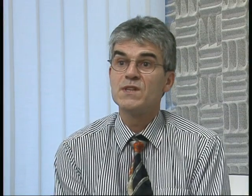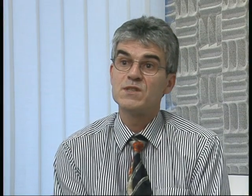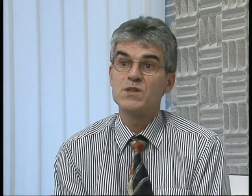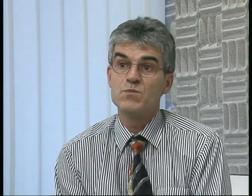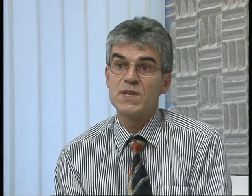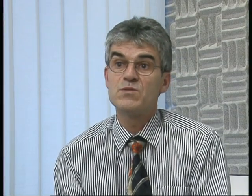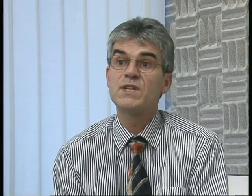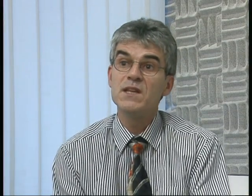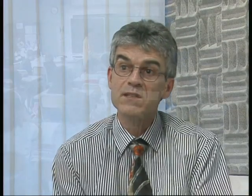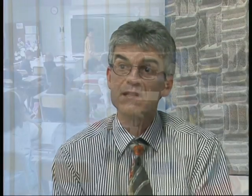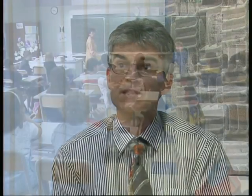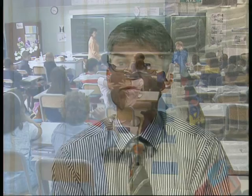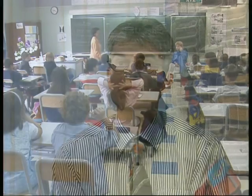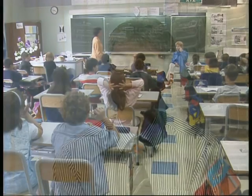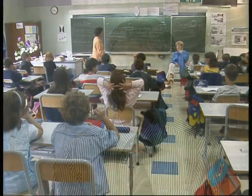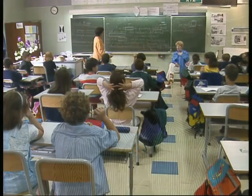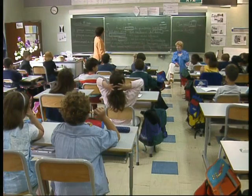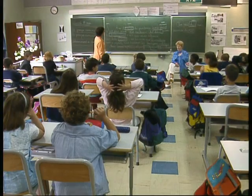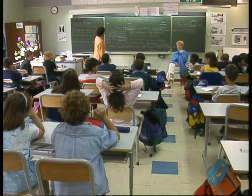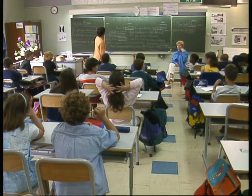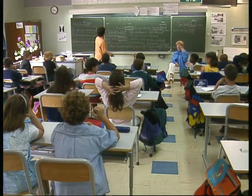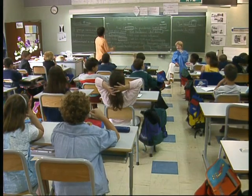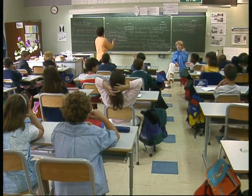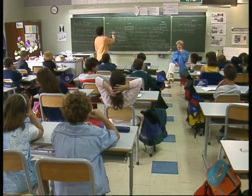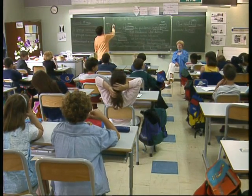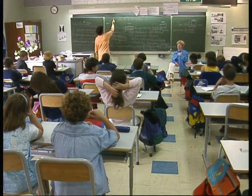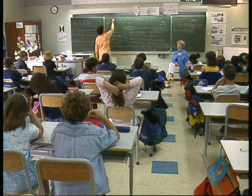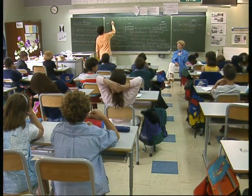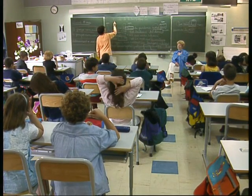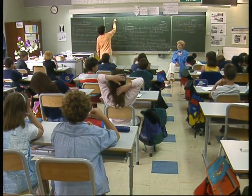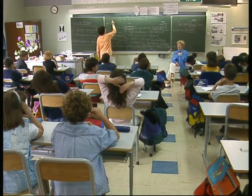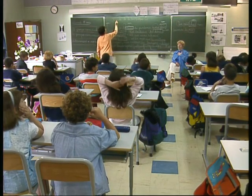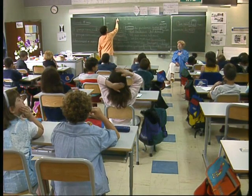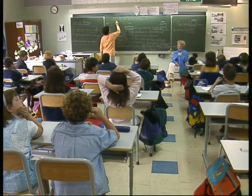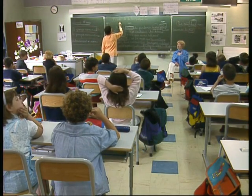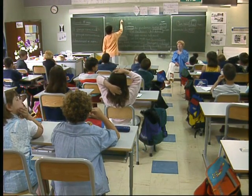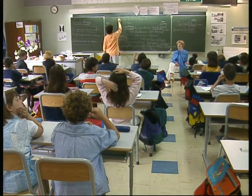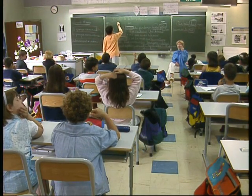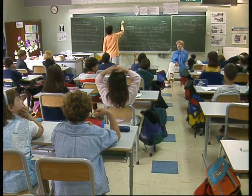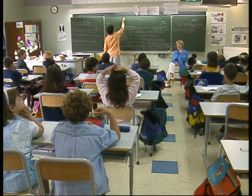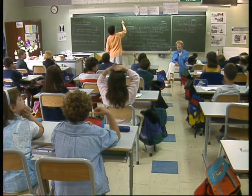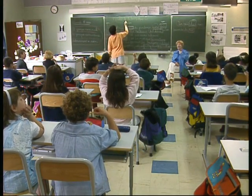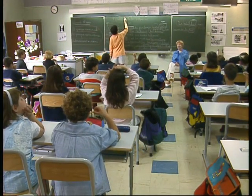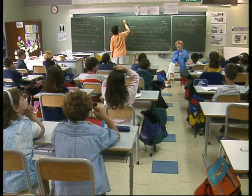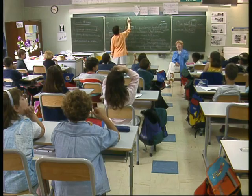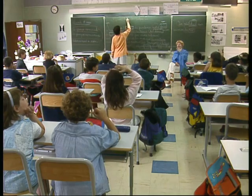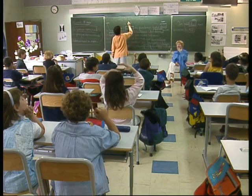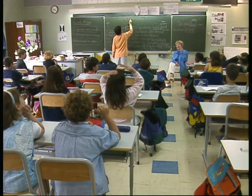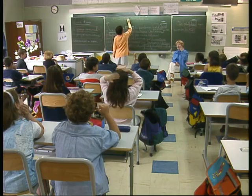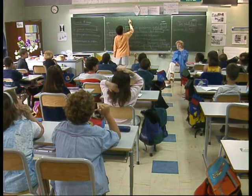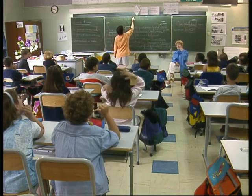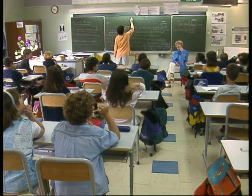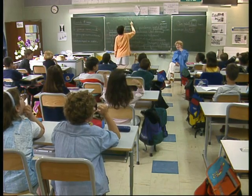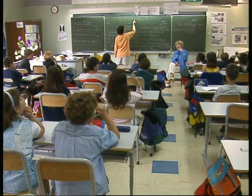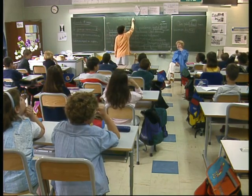d'audition, c'est une baisse de qualité de cette audition. Dans la vie de tous les jours, vous avez un bruit de fond. Ça veut dire que dès que vous avez